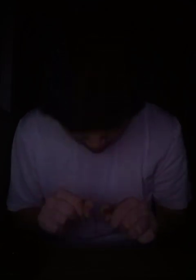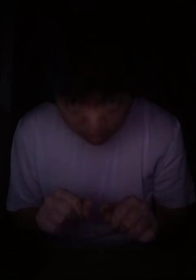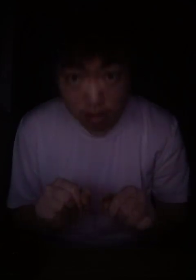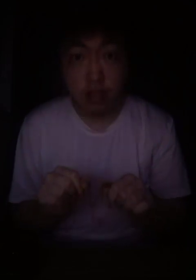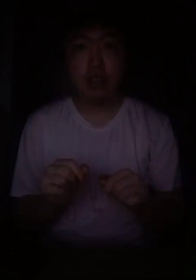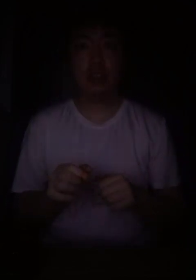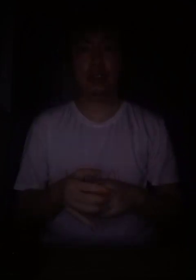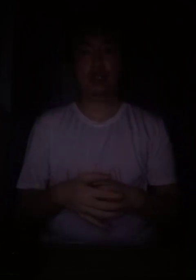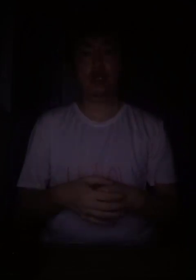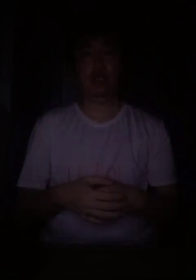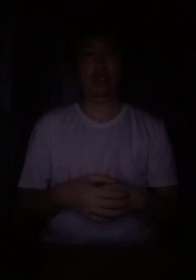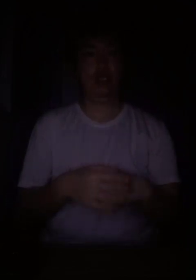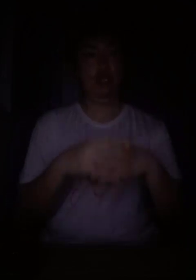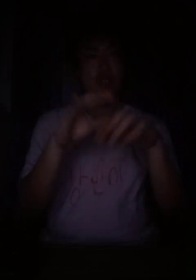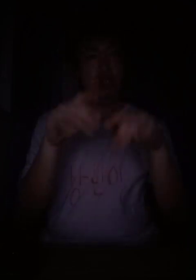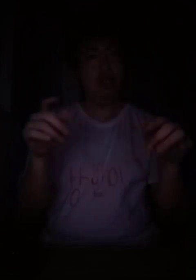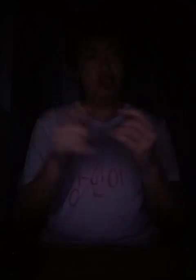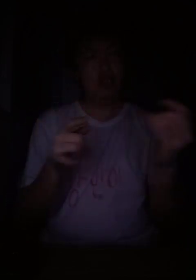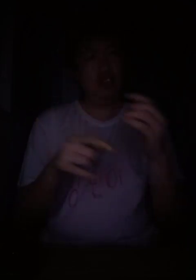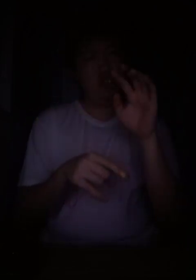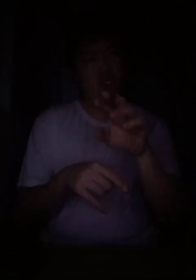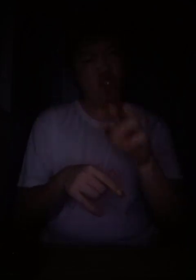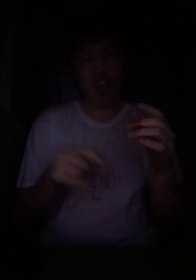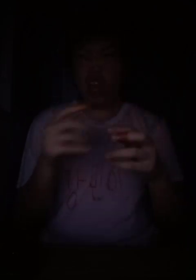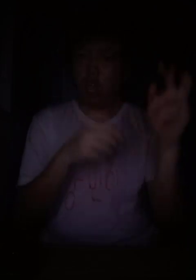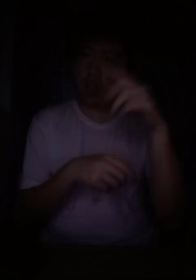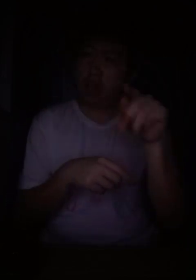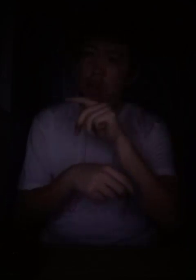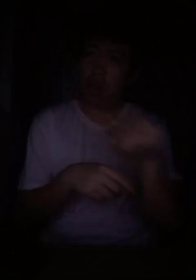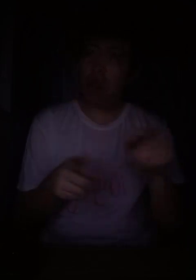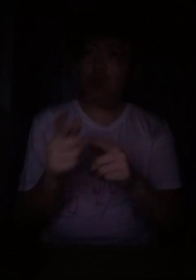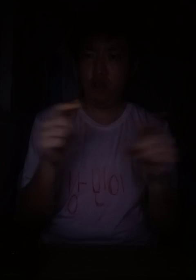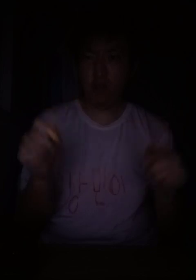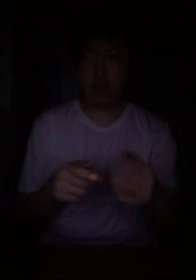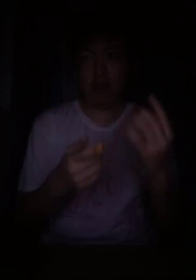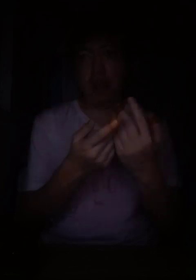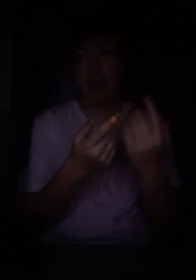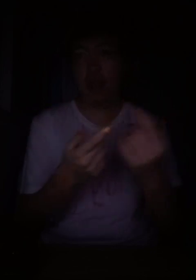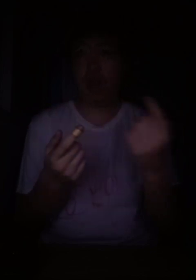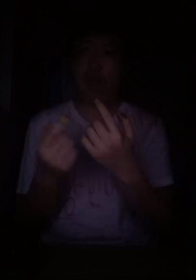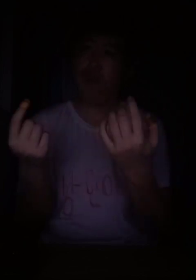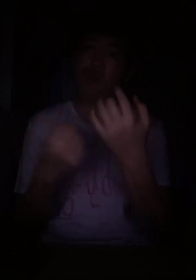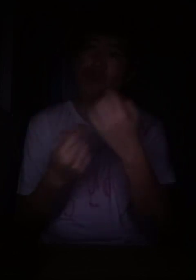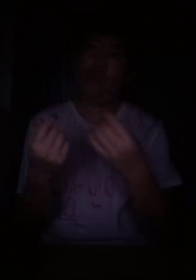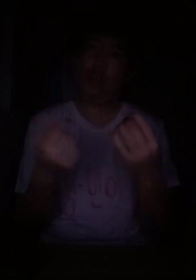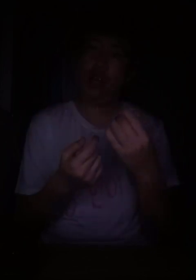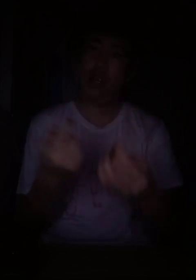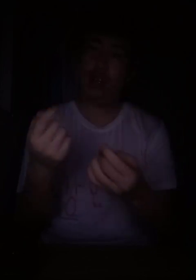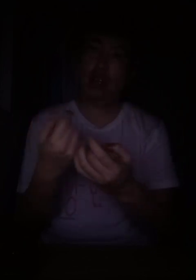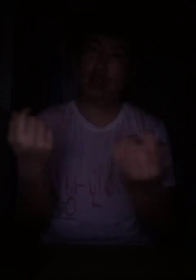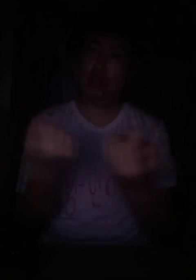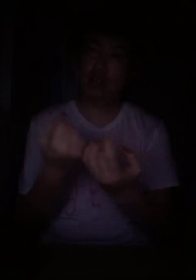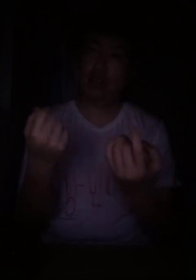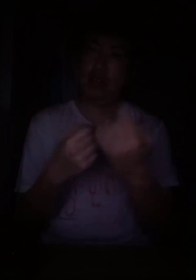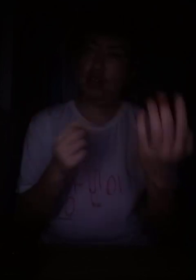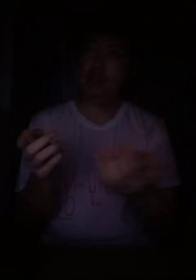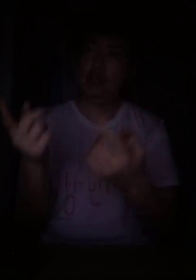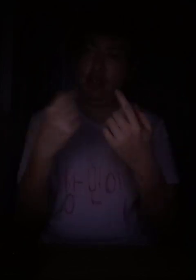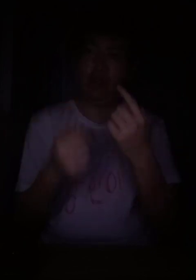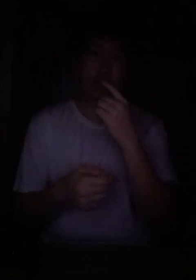어서 오세요. 불법 투견 도박이 벌어지는 이런 현장에 대한 뭐 조사라든지 그리고 뭐 제보를 꾸준히 해 오셨더라고요. 네,